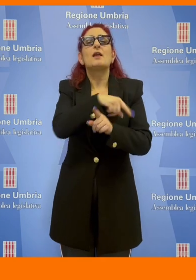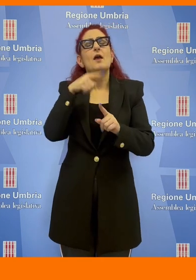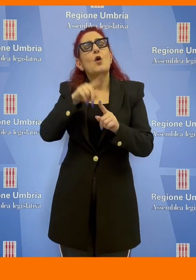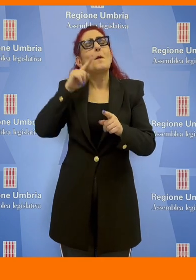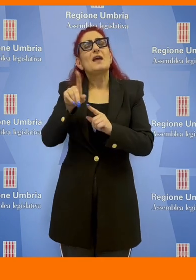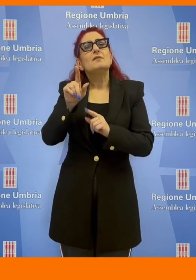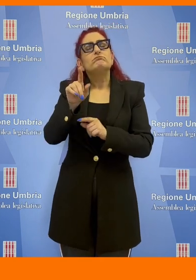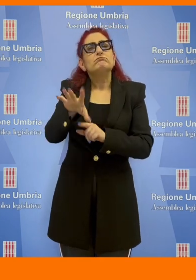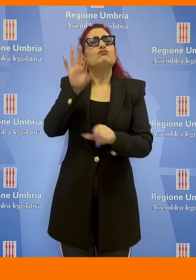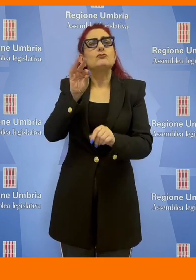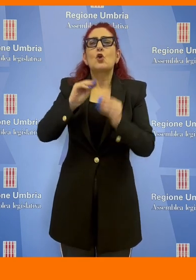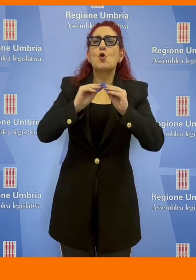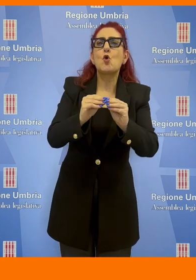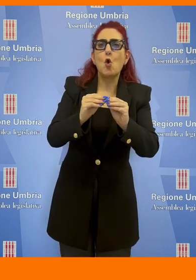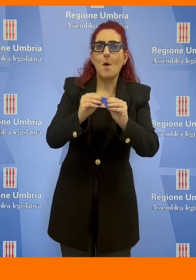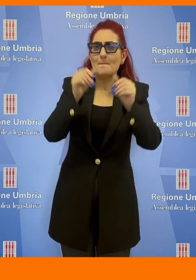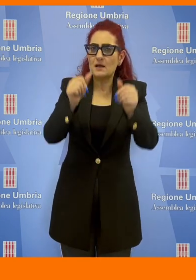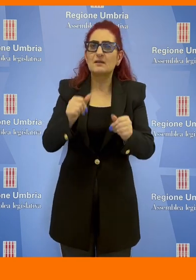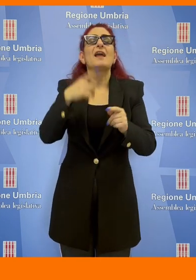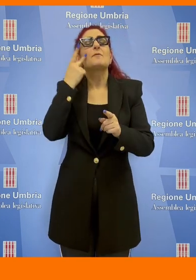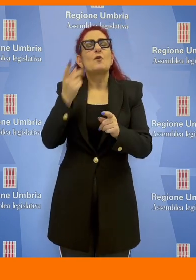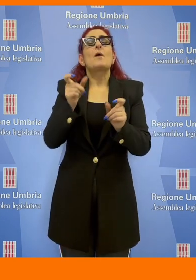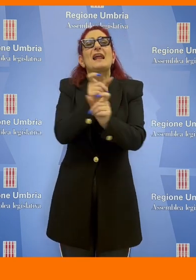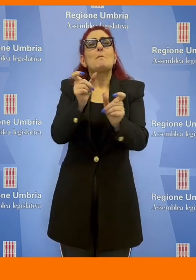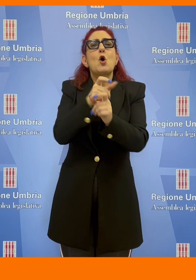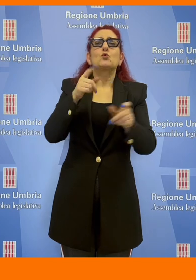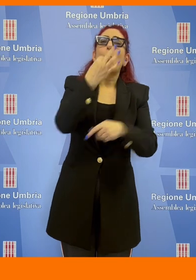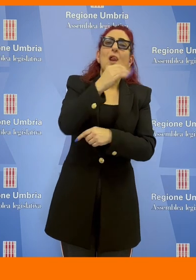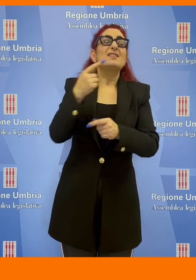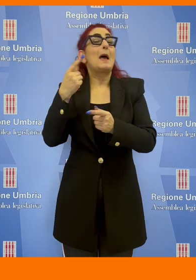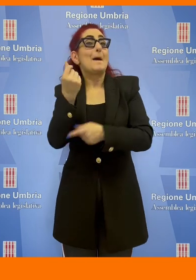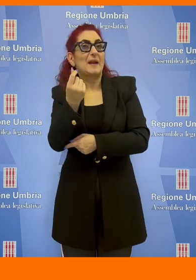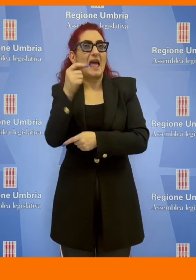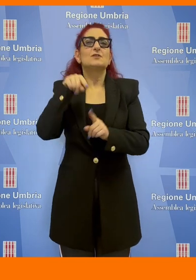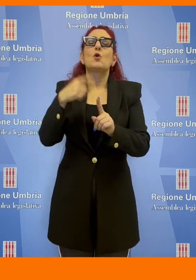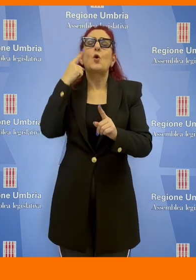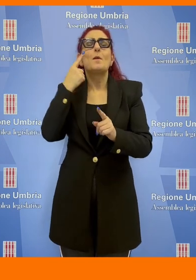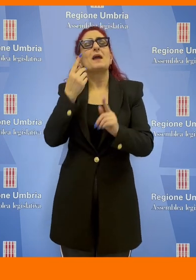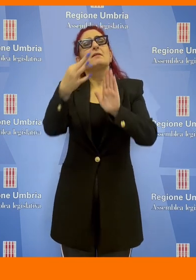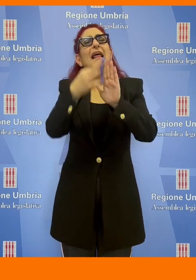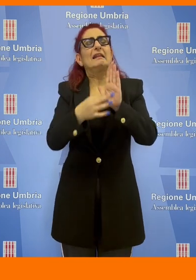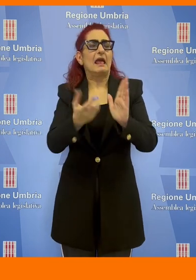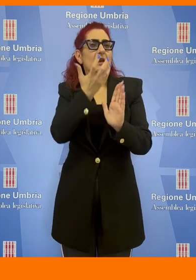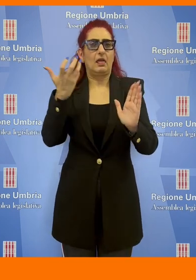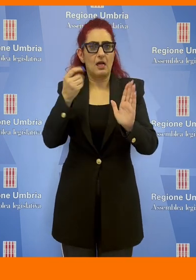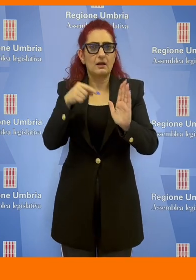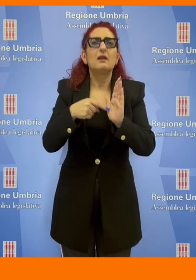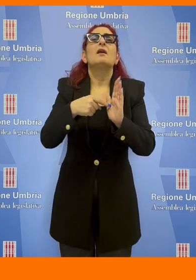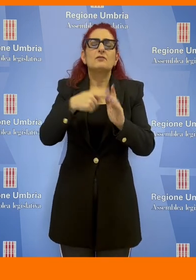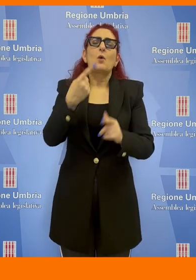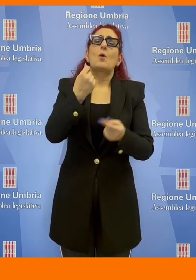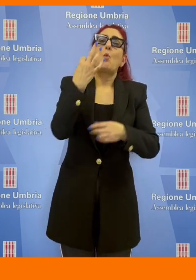individuata sulla base del miglior rapporto qualità-prezzo e valutata sulla base di criteri oggettivi, quali gli aspetti